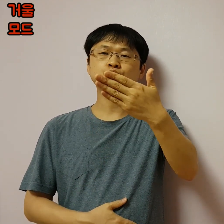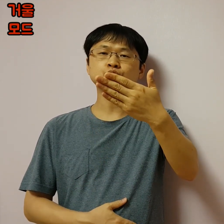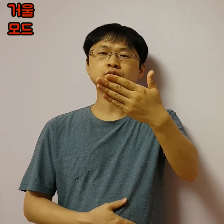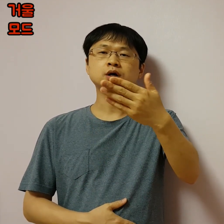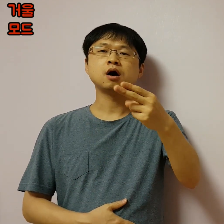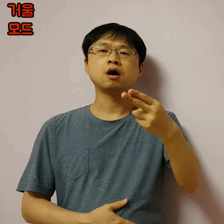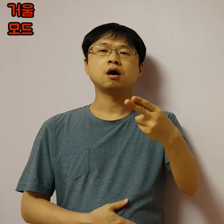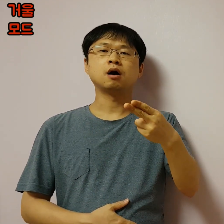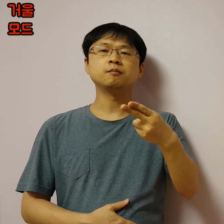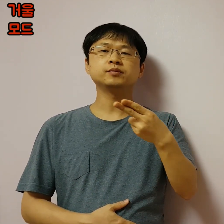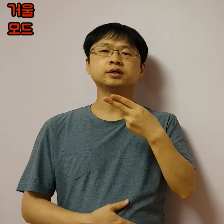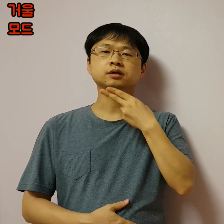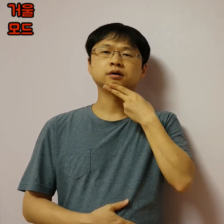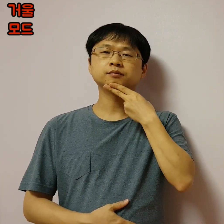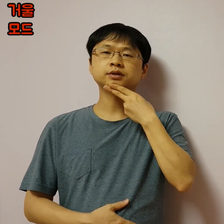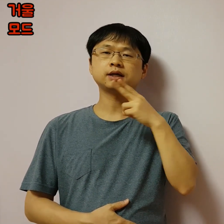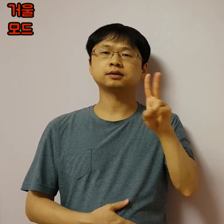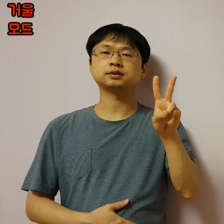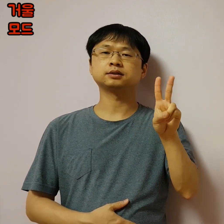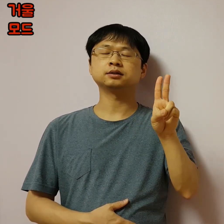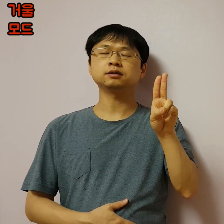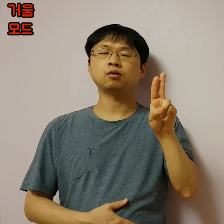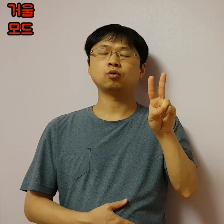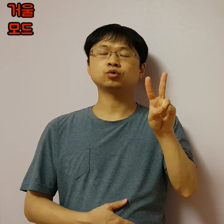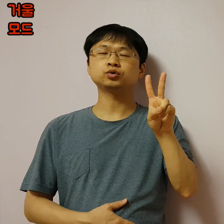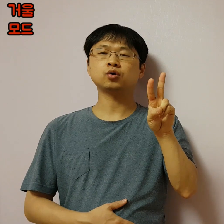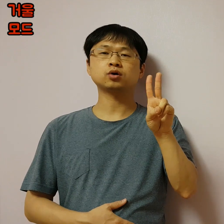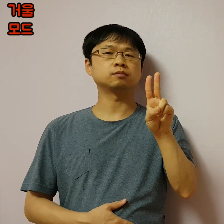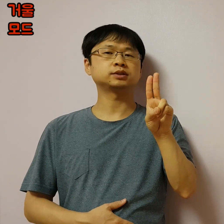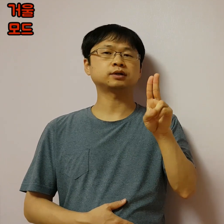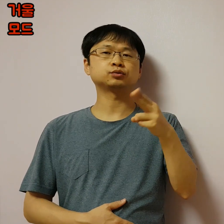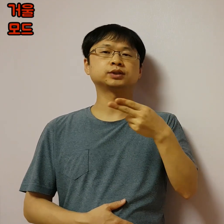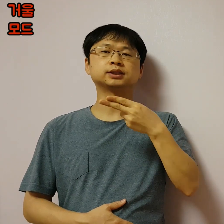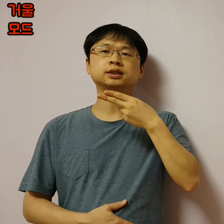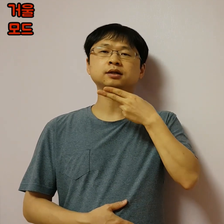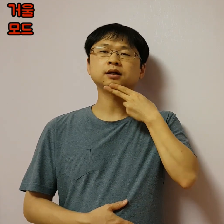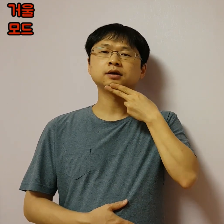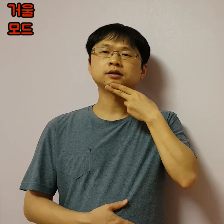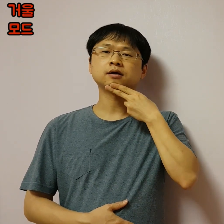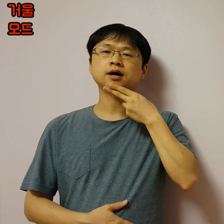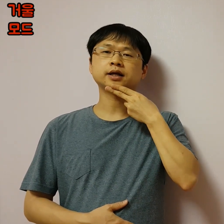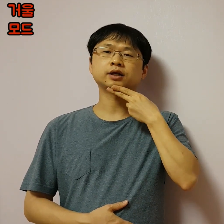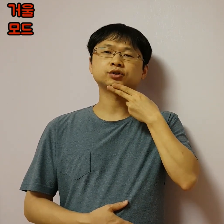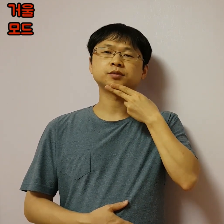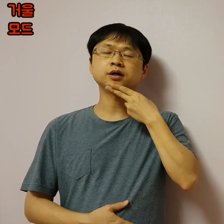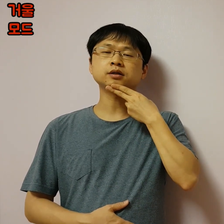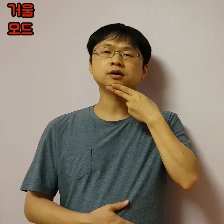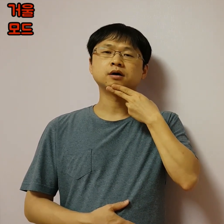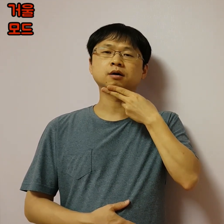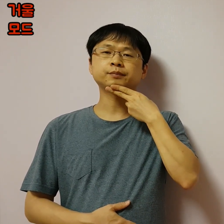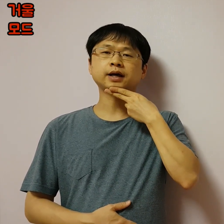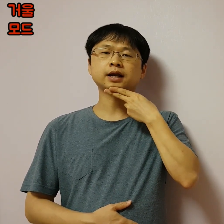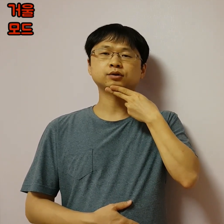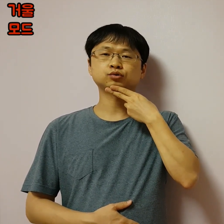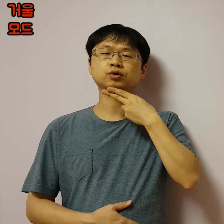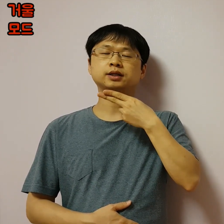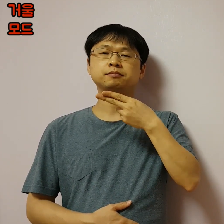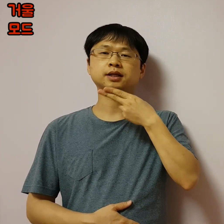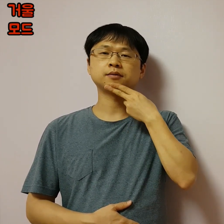수 없는 하는 것은 오른손 검지와 중지를 턱 아래 대주면 없다라는 수어가 됩니다.